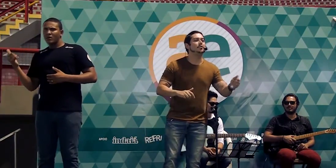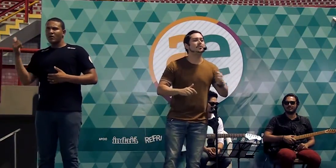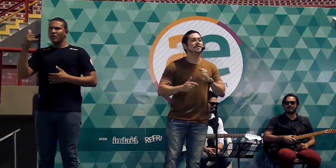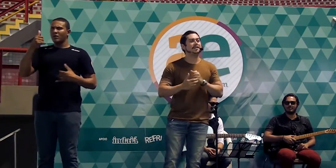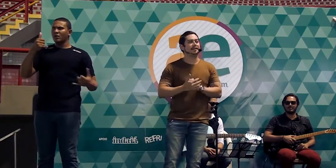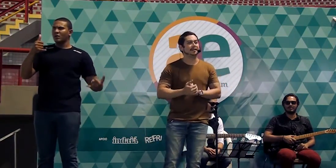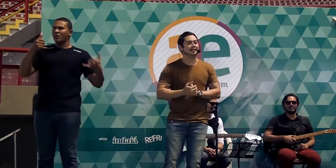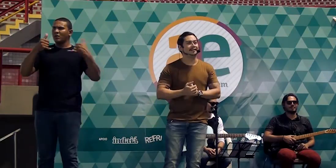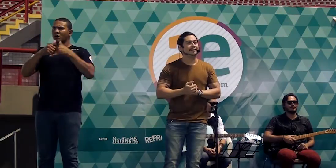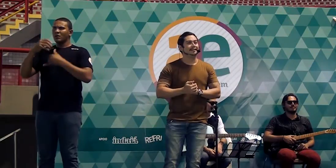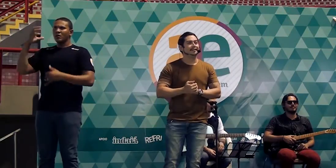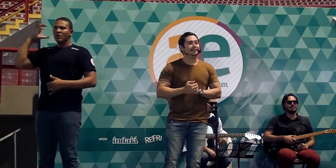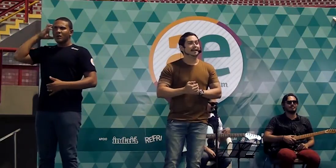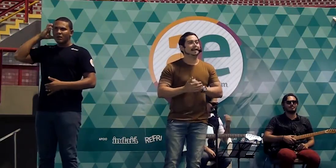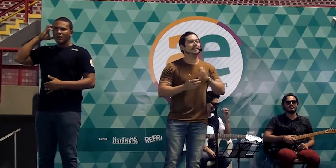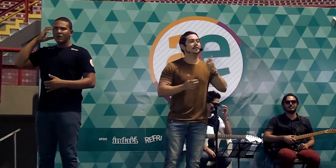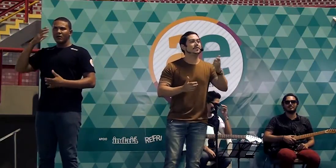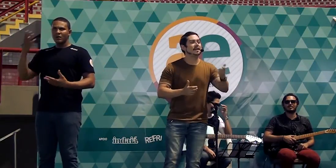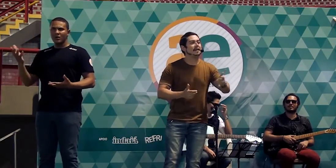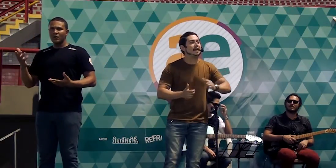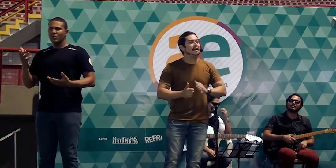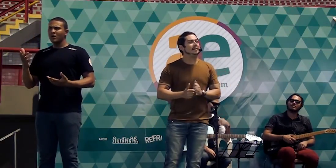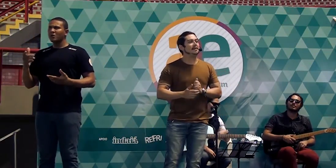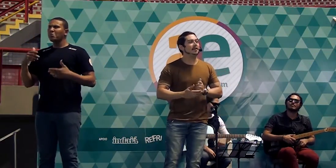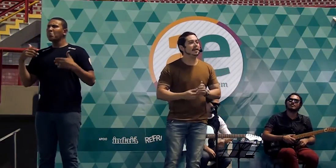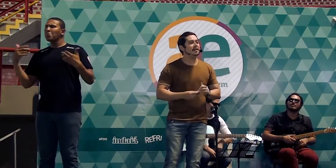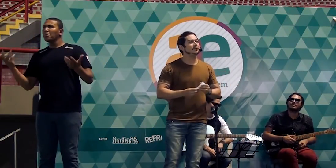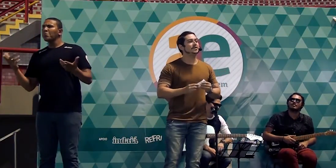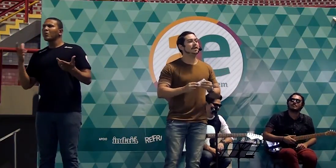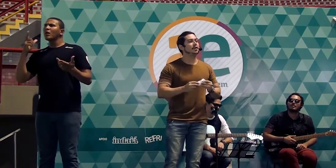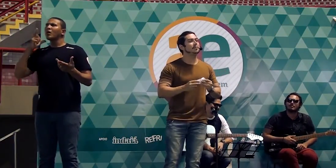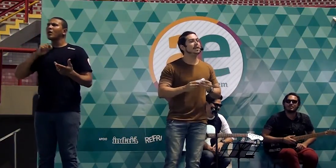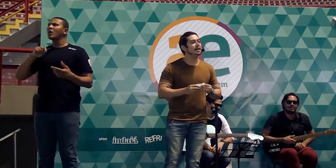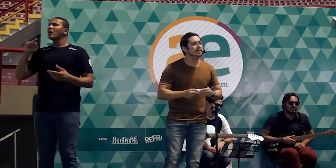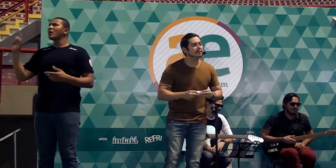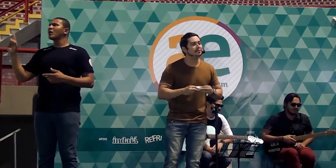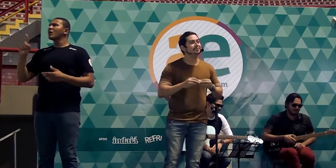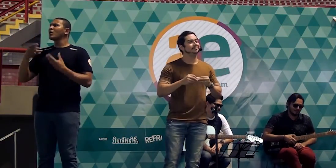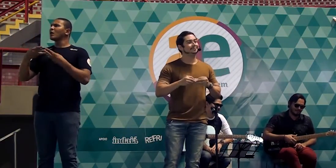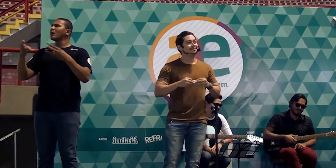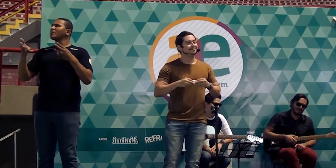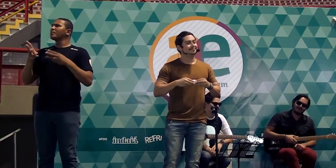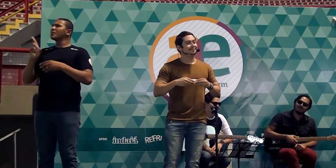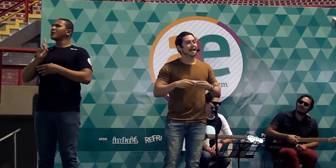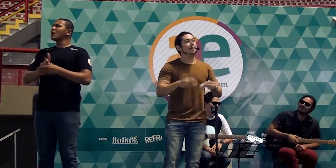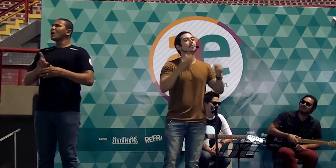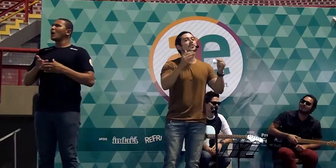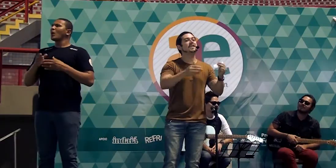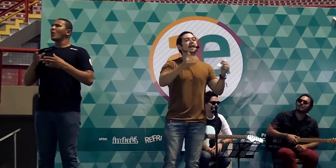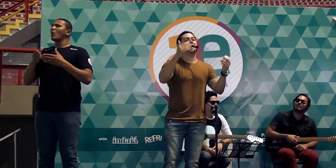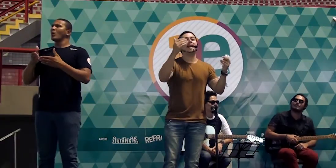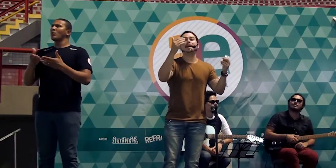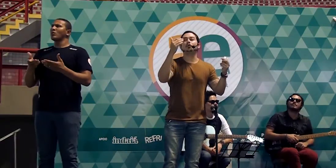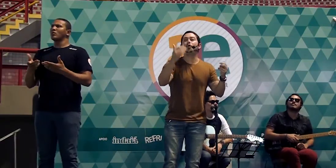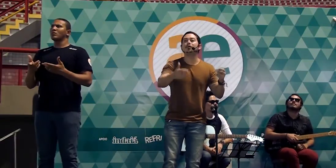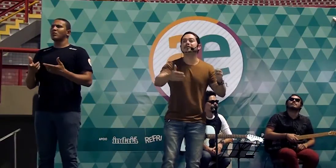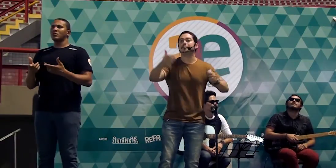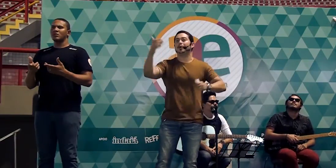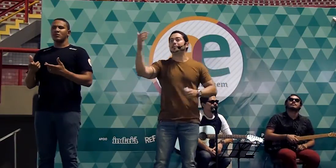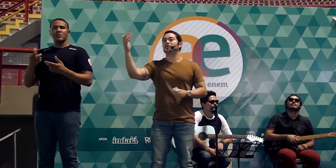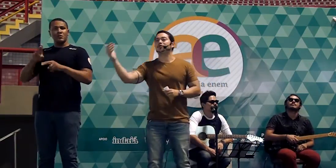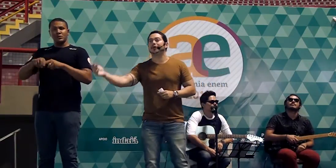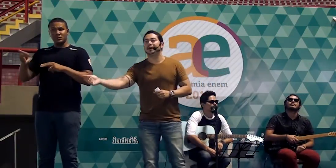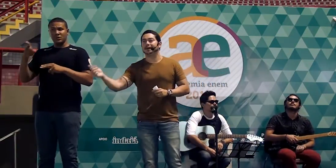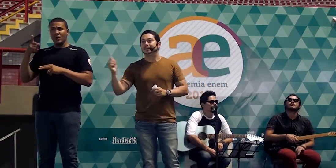pedindo uma música. Cadê não sei quem que vem no seu caminhão? A música, ela